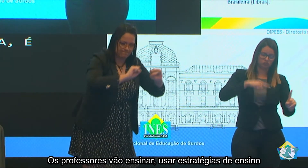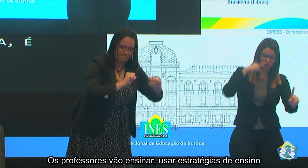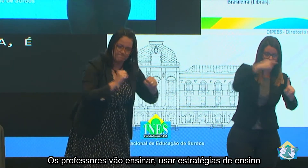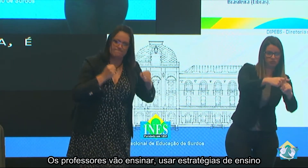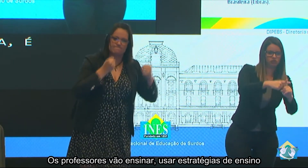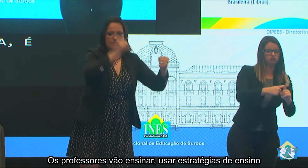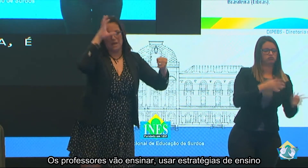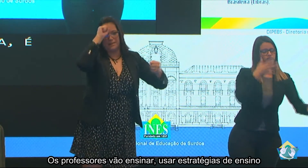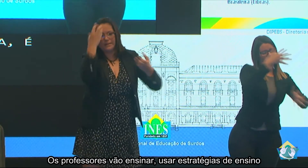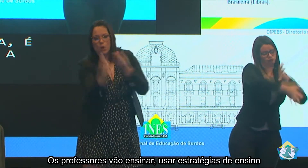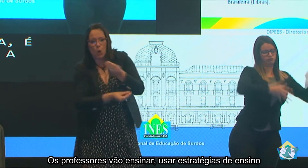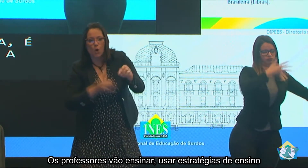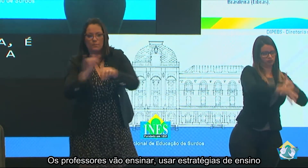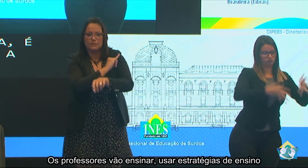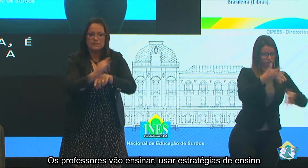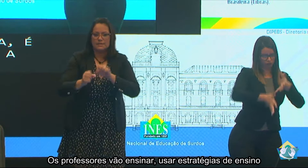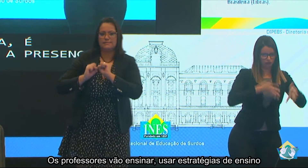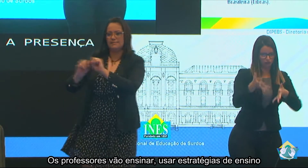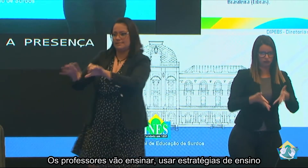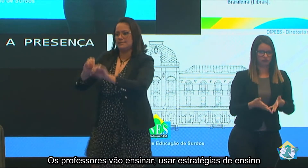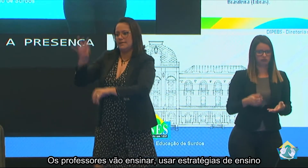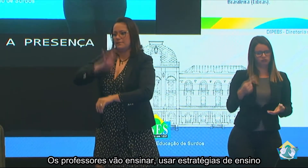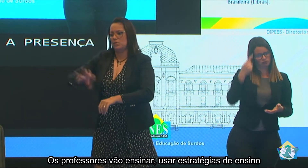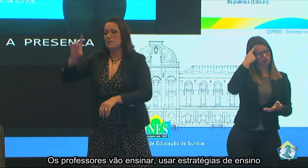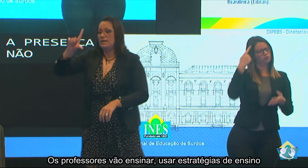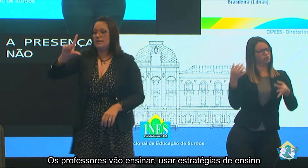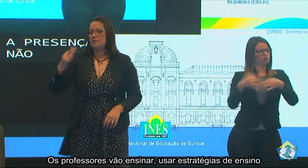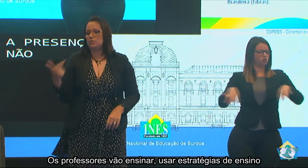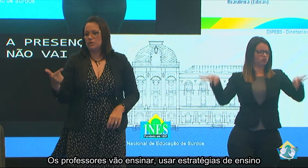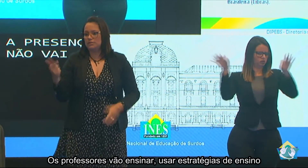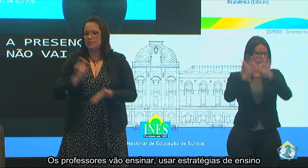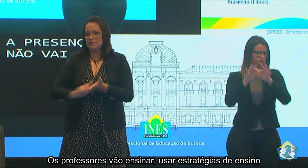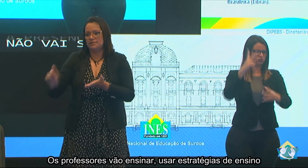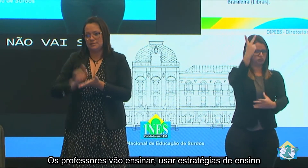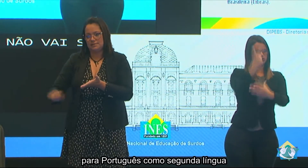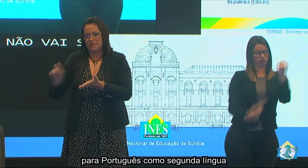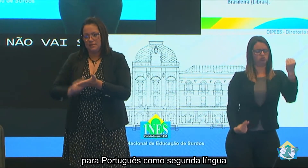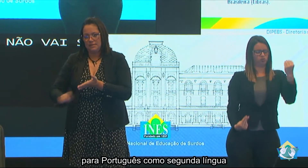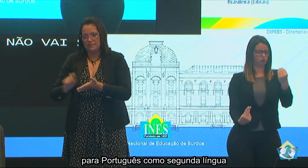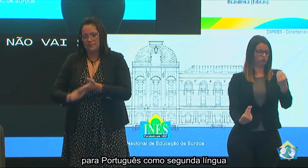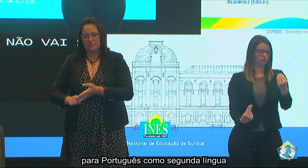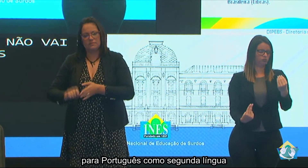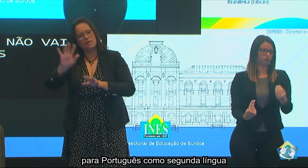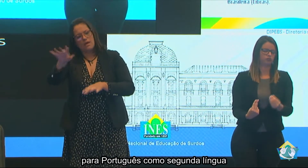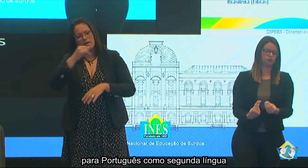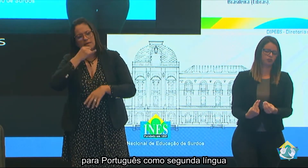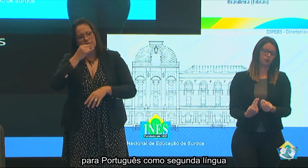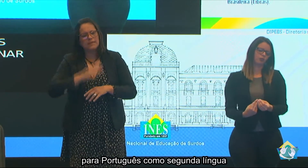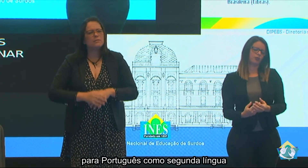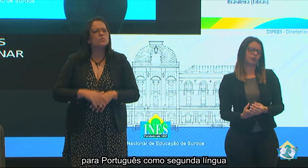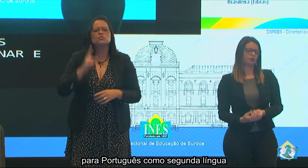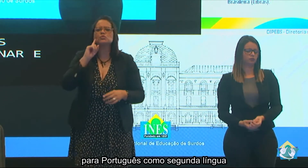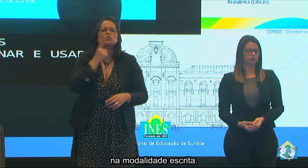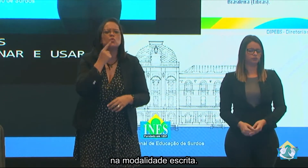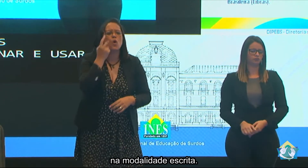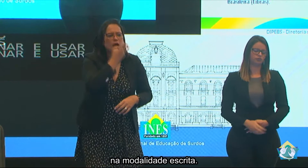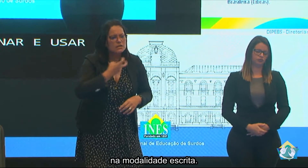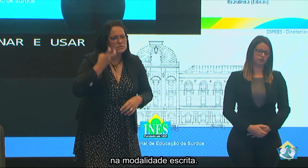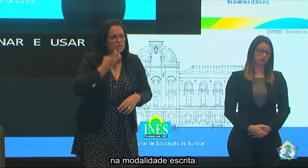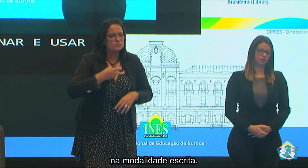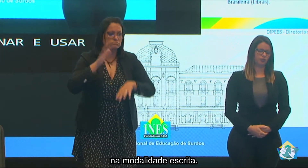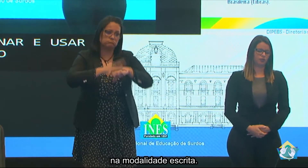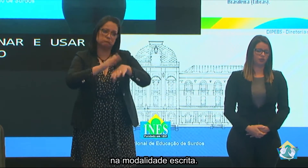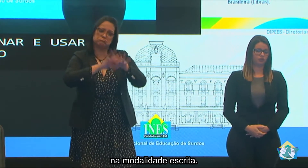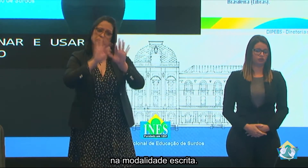Os professores vão ensinar e usar estratégias de ensino para português como segunda língua, na